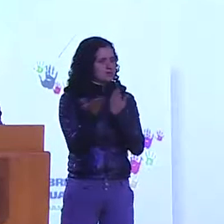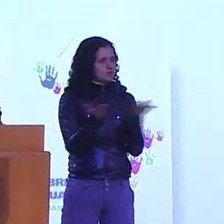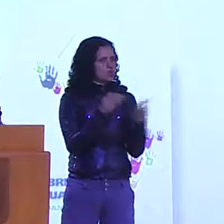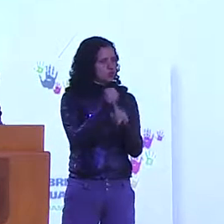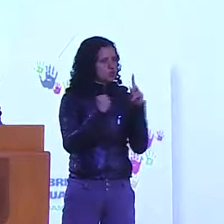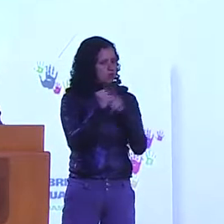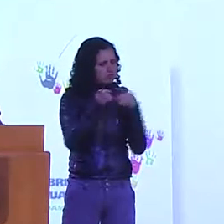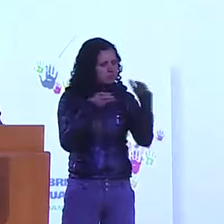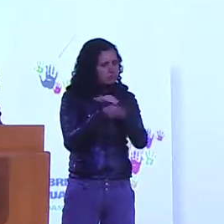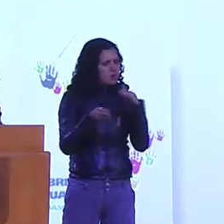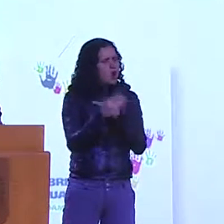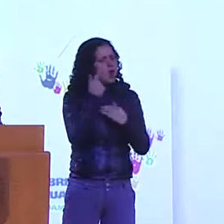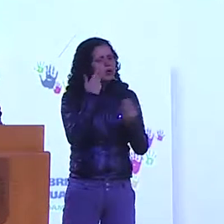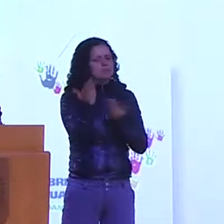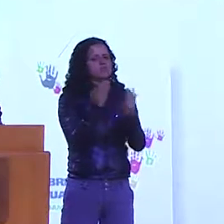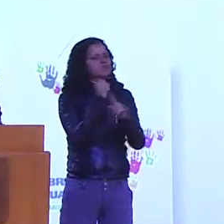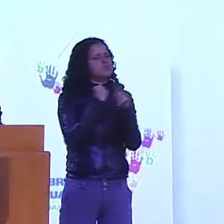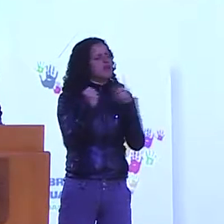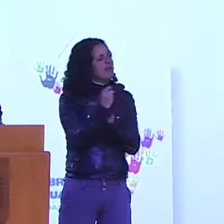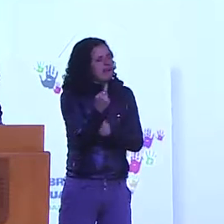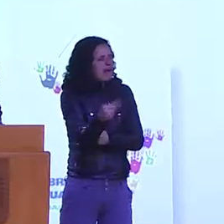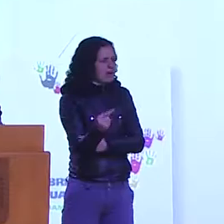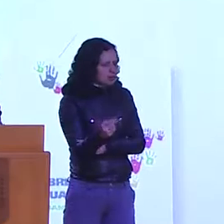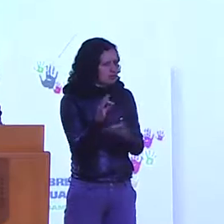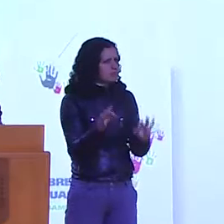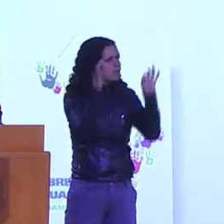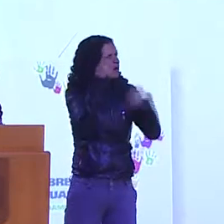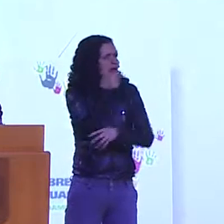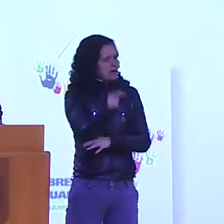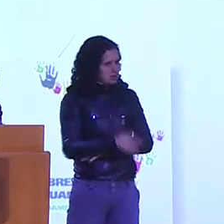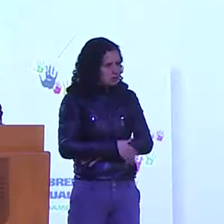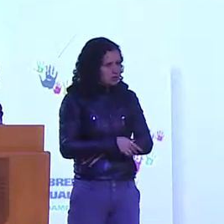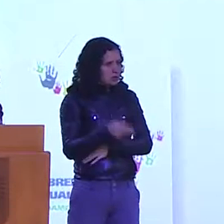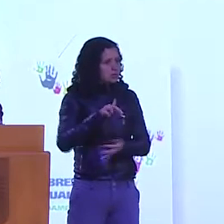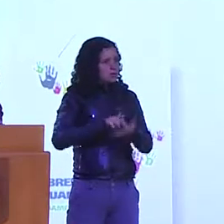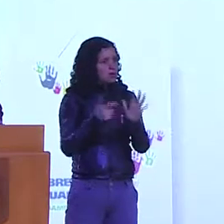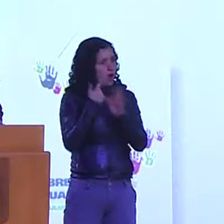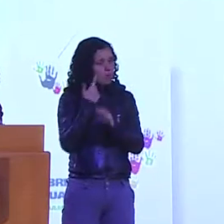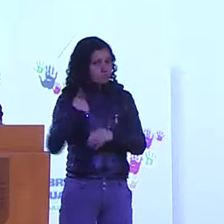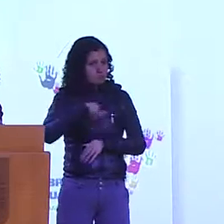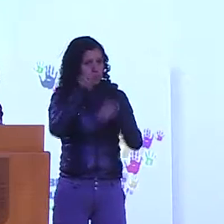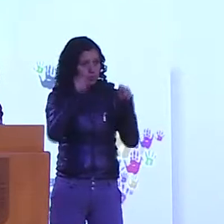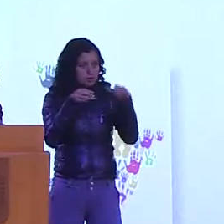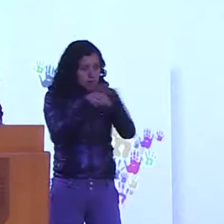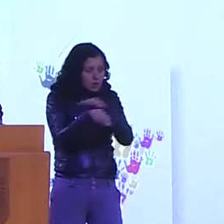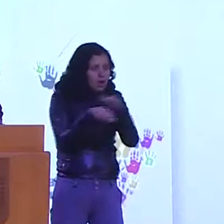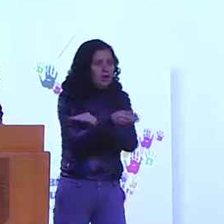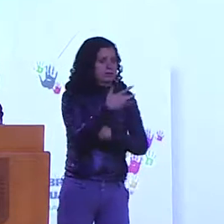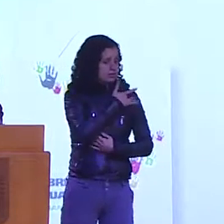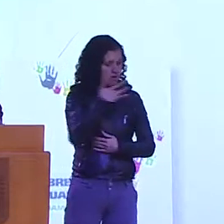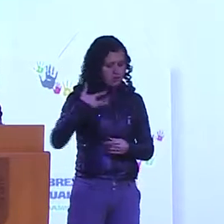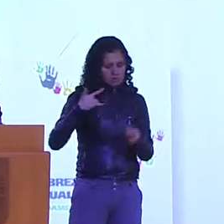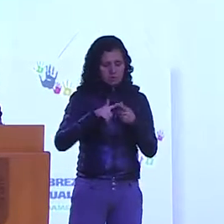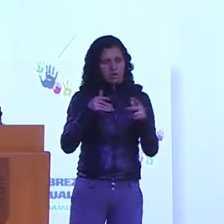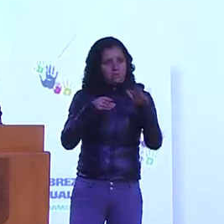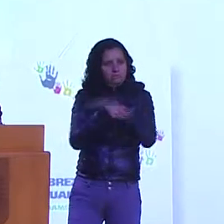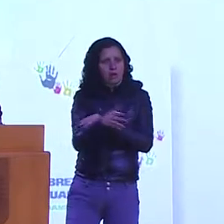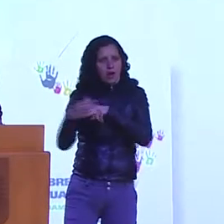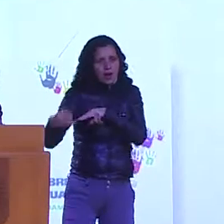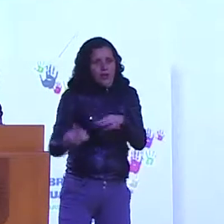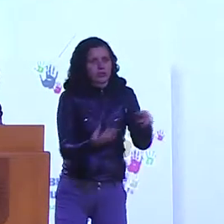sociales? Pero que esos servicios sociales sean de calidad. Entonces tenemos que ver qué tanto acceso tenemos a la salud, a la educación, a la